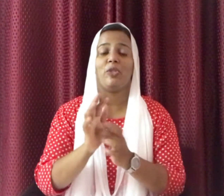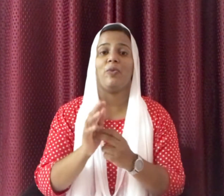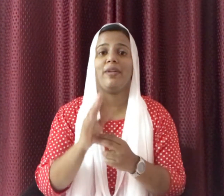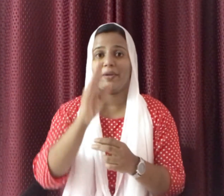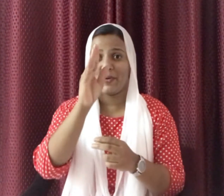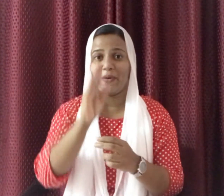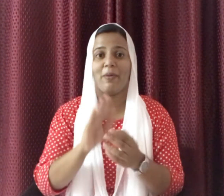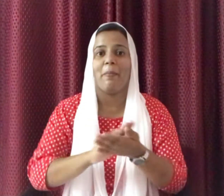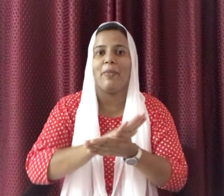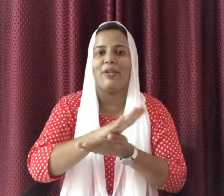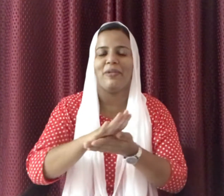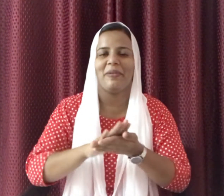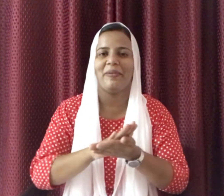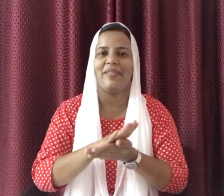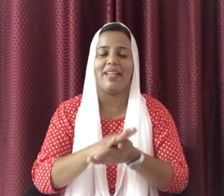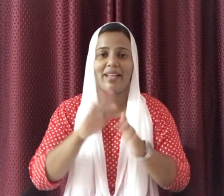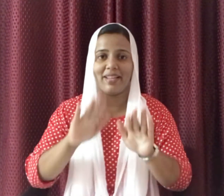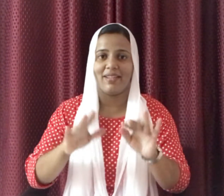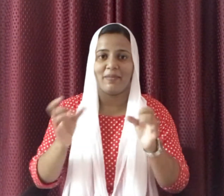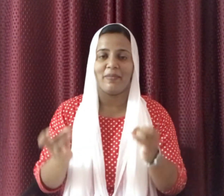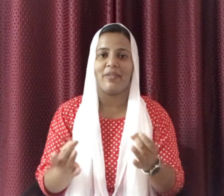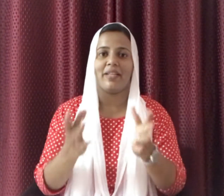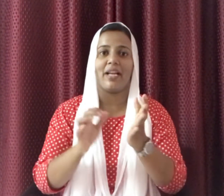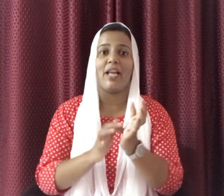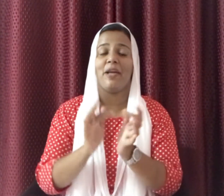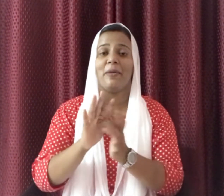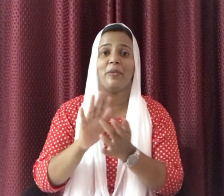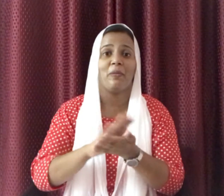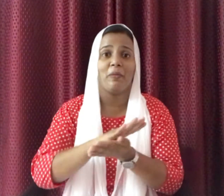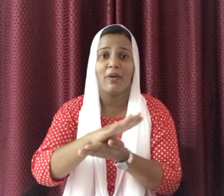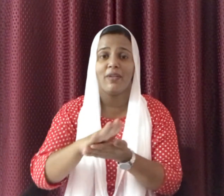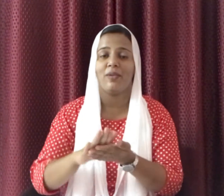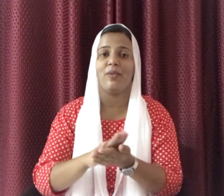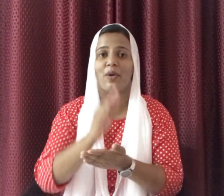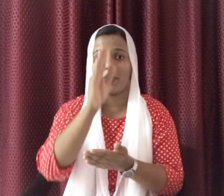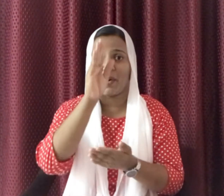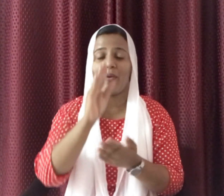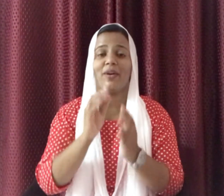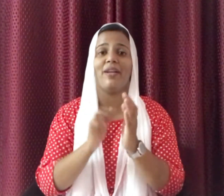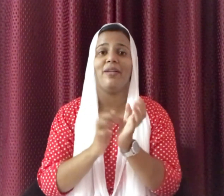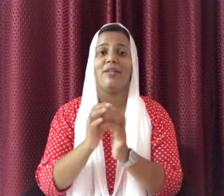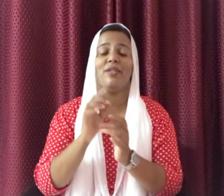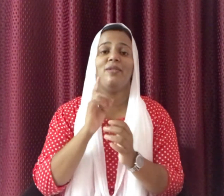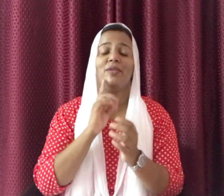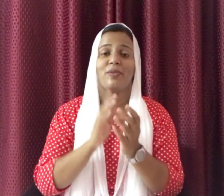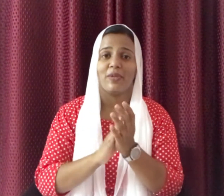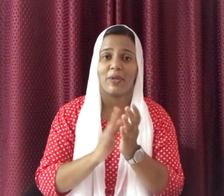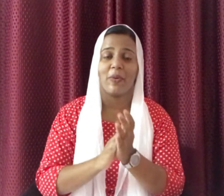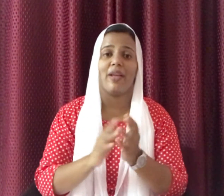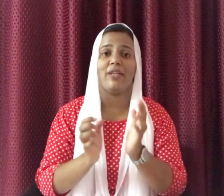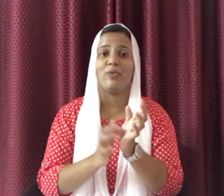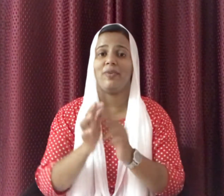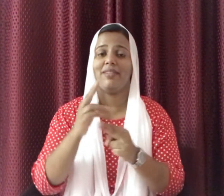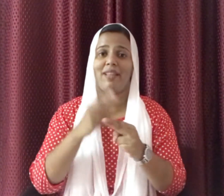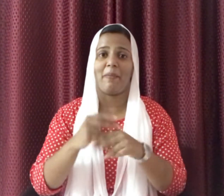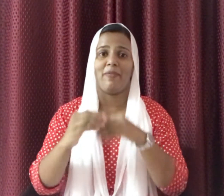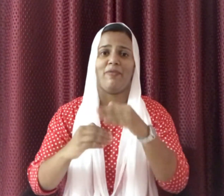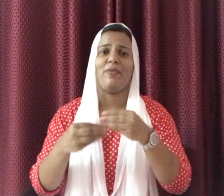യഹോവ പരിശുദ്ധനല്ലോ. ഈ പ്രഭാതത്തിൽ ഈ പരിശുദ്ധനായ ദൈവത്തെ ആരാധിപ്പാൻ, ആമേൻ, സ്തുതിക്കുവാൻ, വാഴ്ത്തുവാൻ ദൈവ കർത്താവ് നമുക്ക്